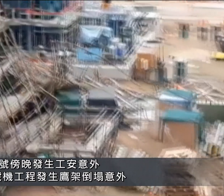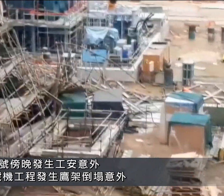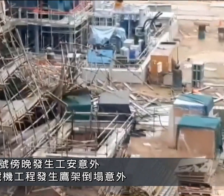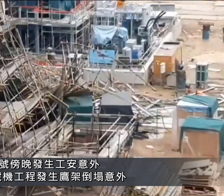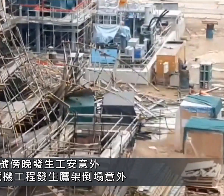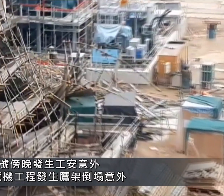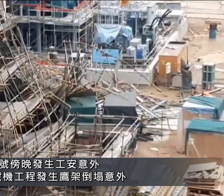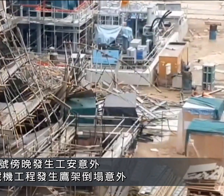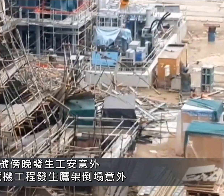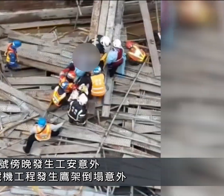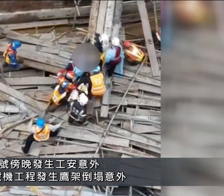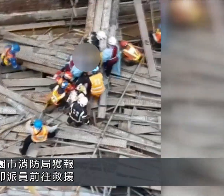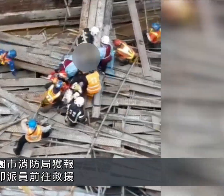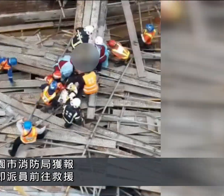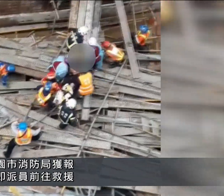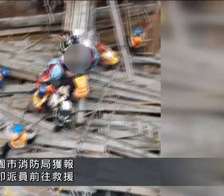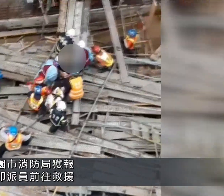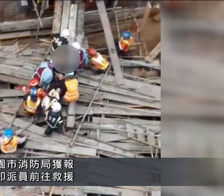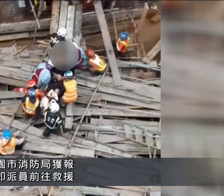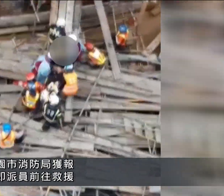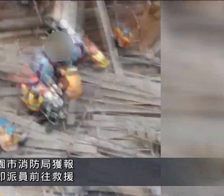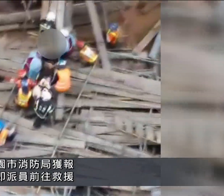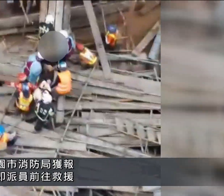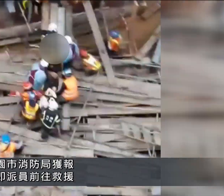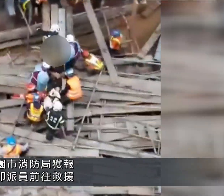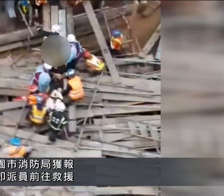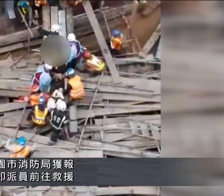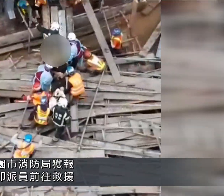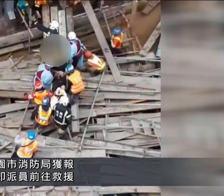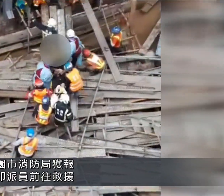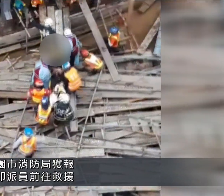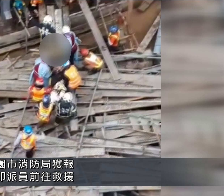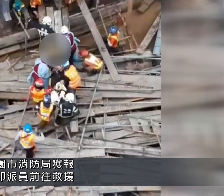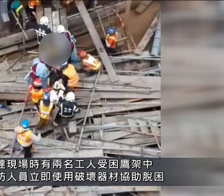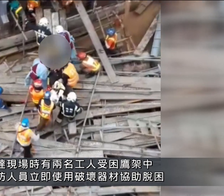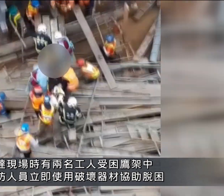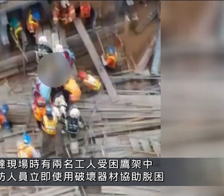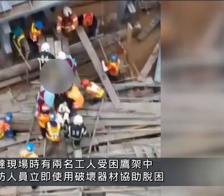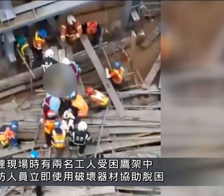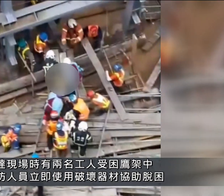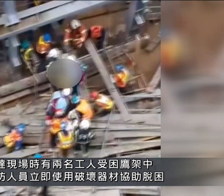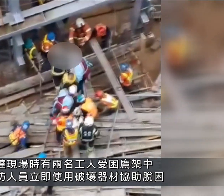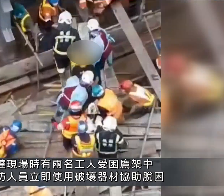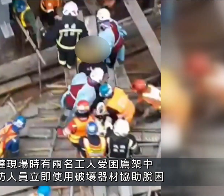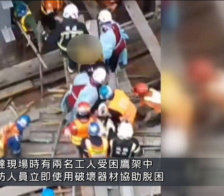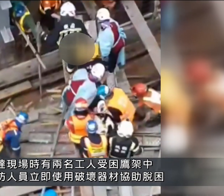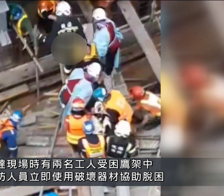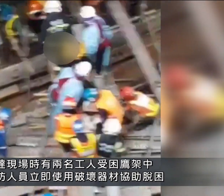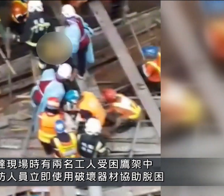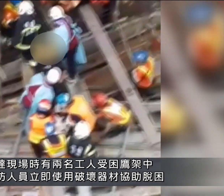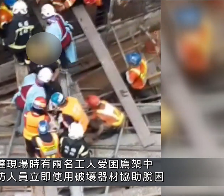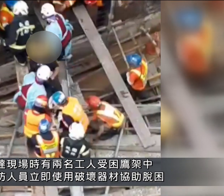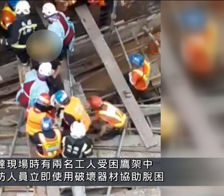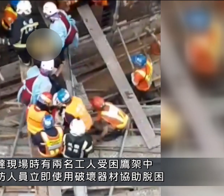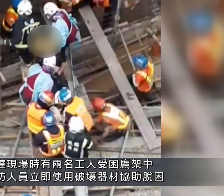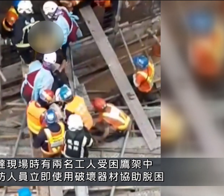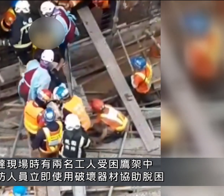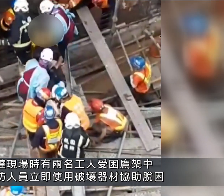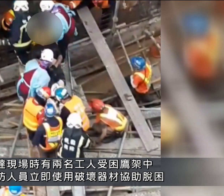架倒塌的意外。桃园市消防局获报，立即派员前往救援。抵达现场时，有两名工人受困鹰架中，消防人员立